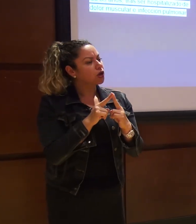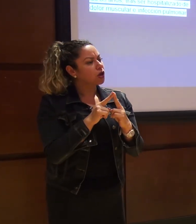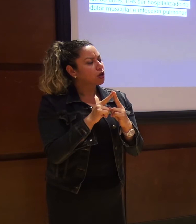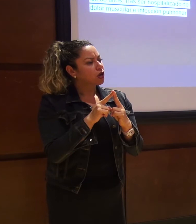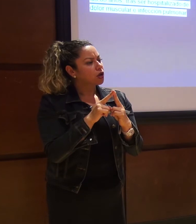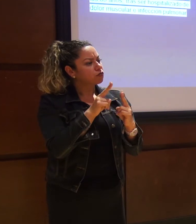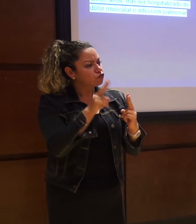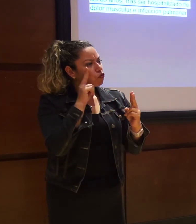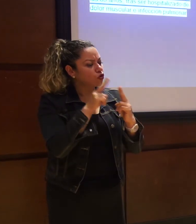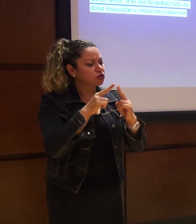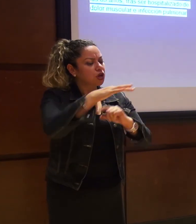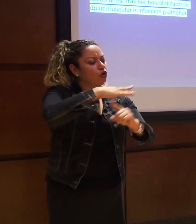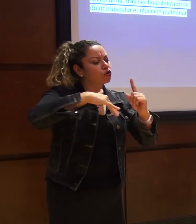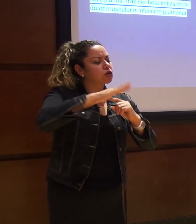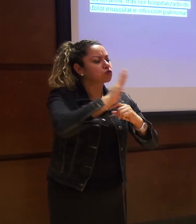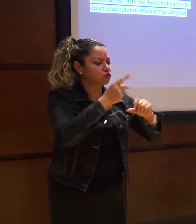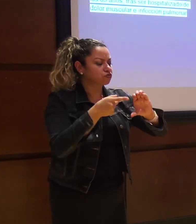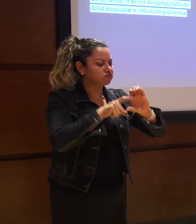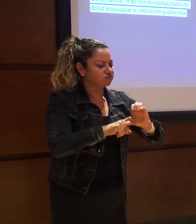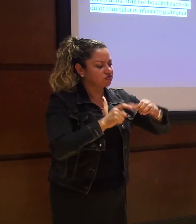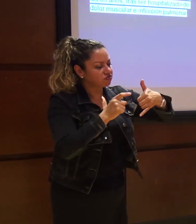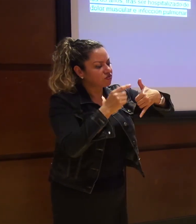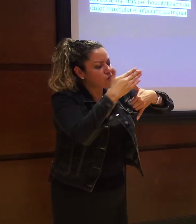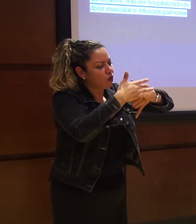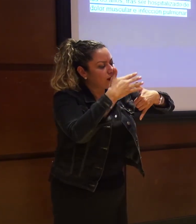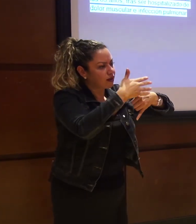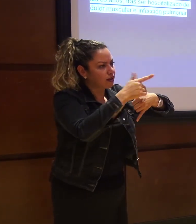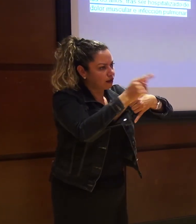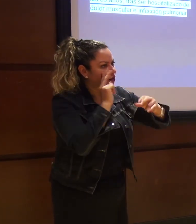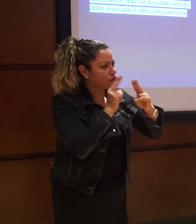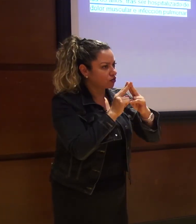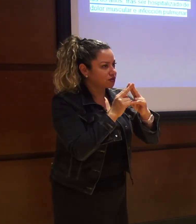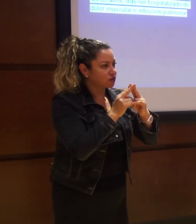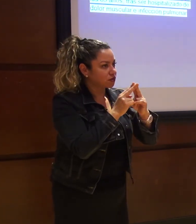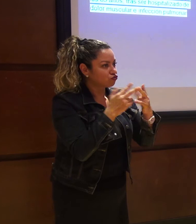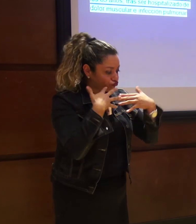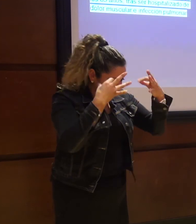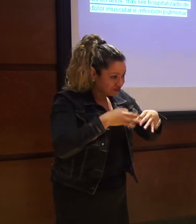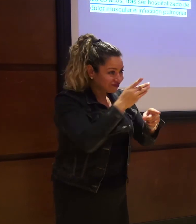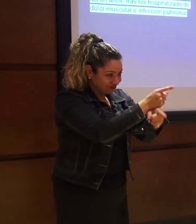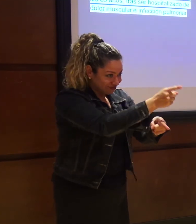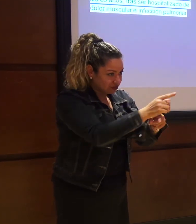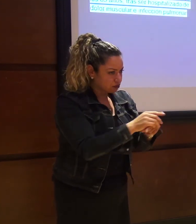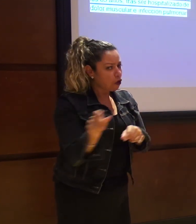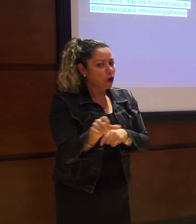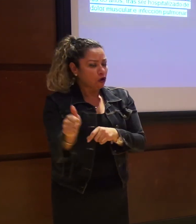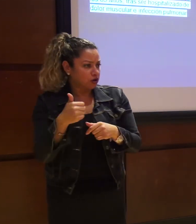contexto de la región, porque pues de pronto personas del interior del país escuchamos y nos parece que la